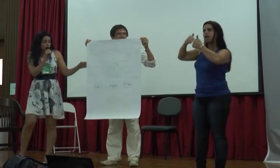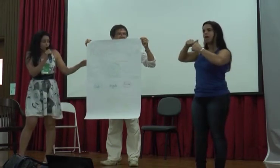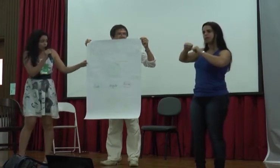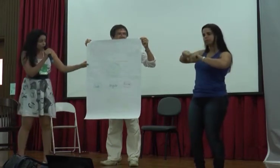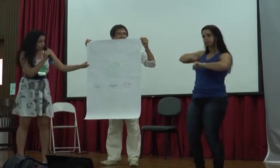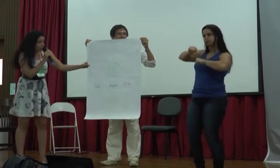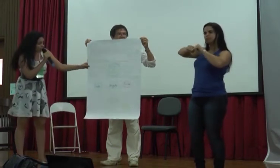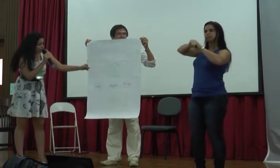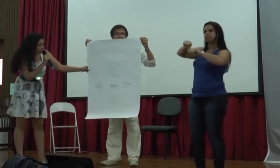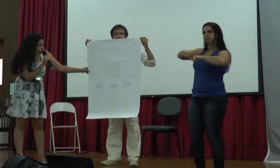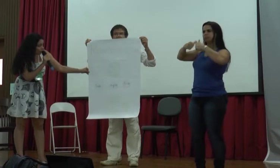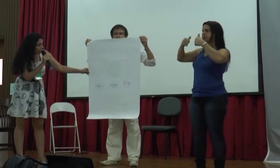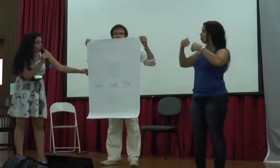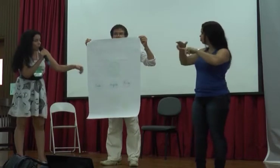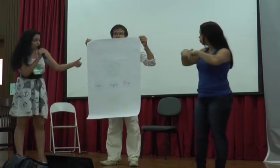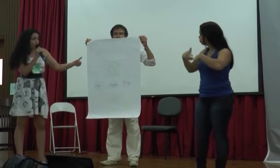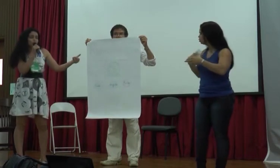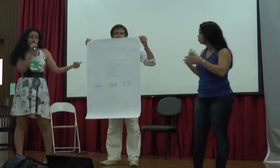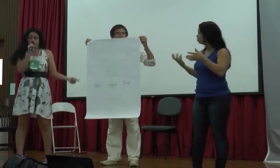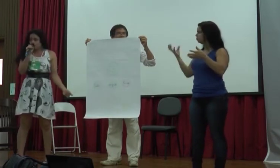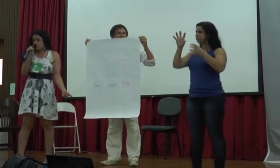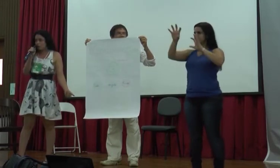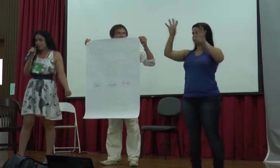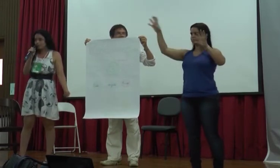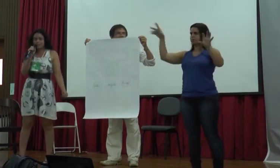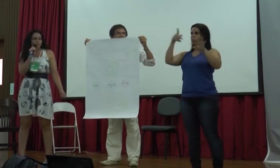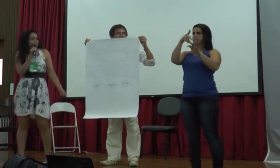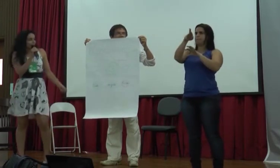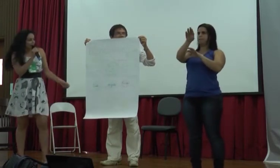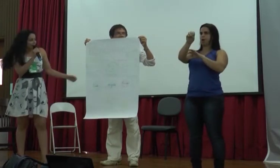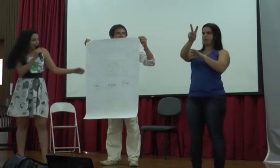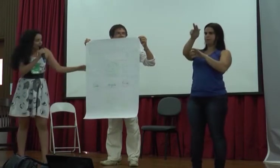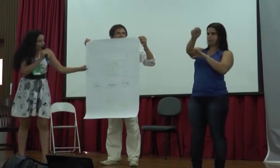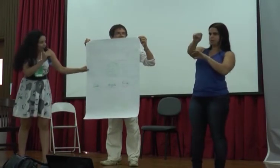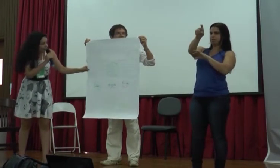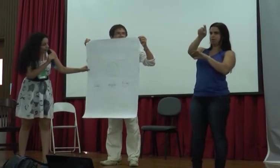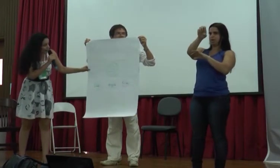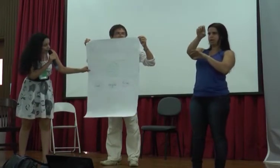Por isso que dividimos aqui como provas e expiações,